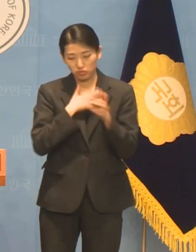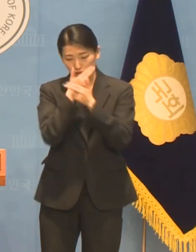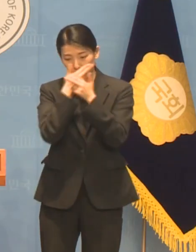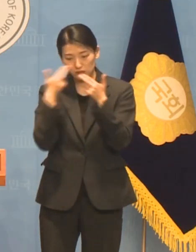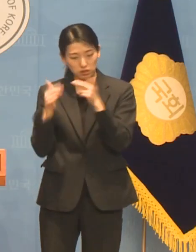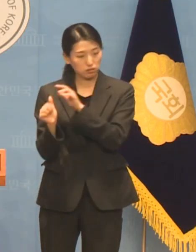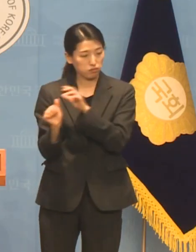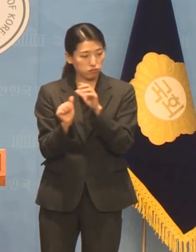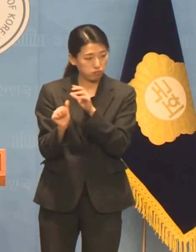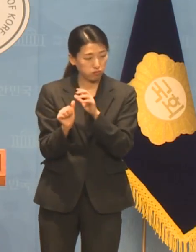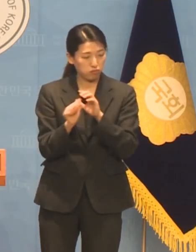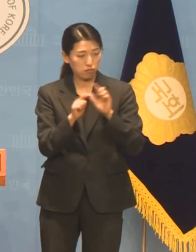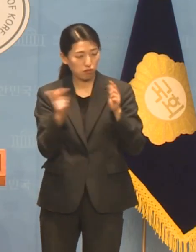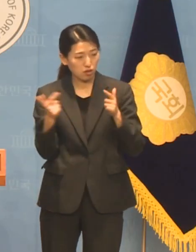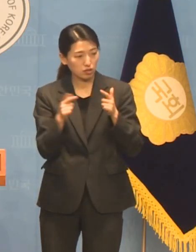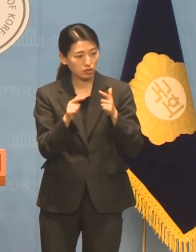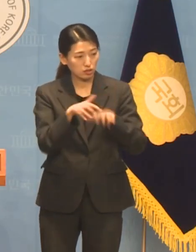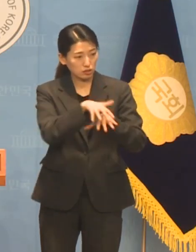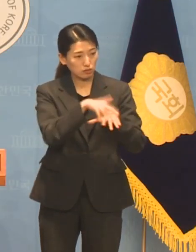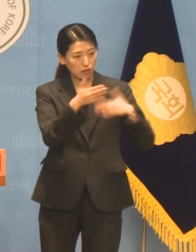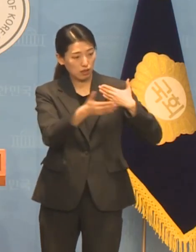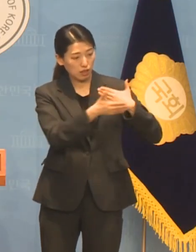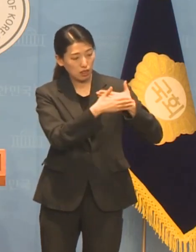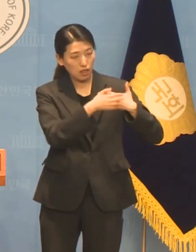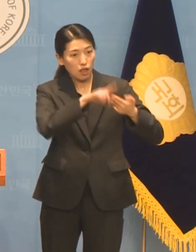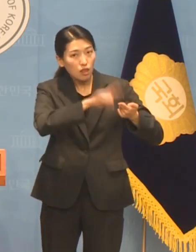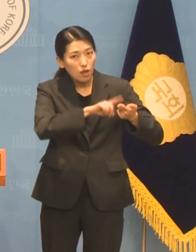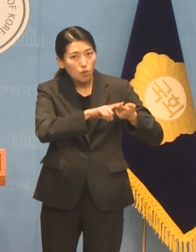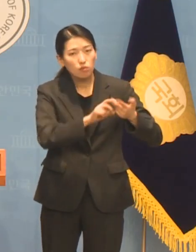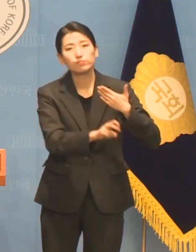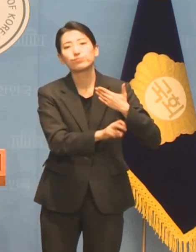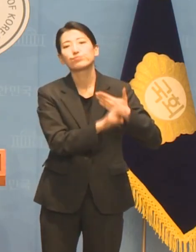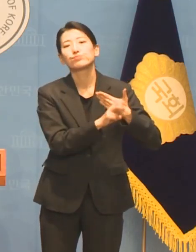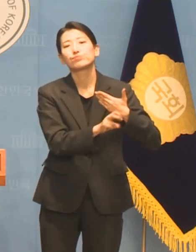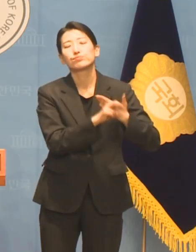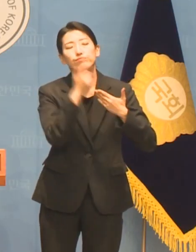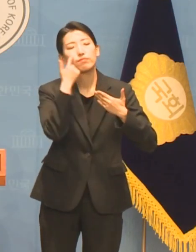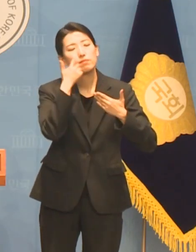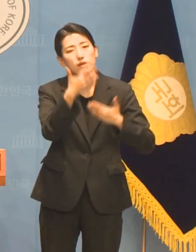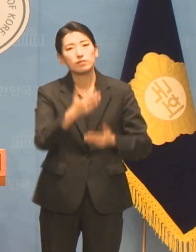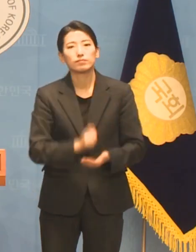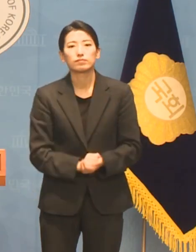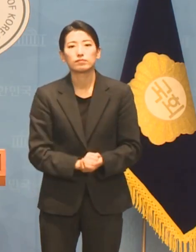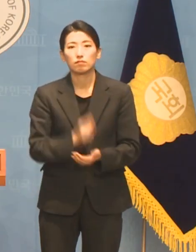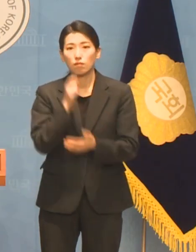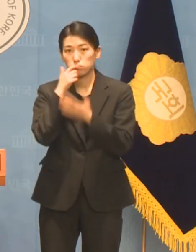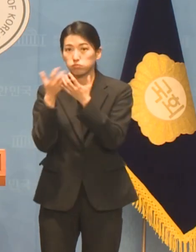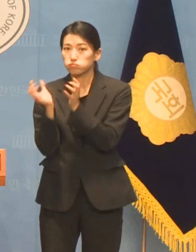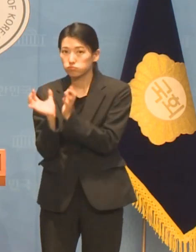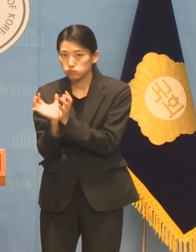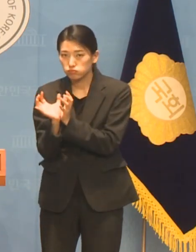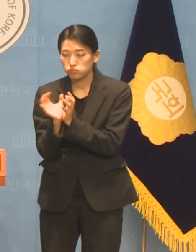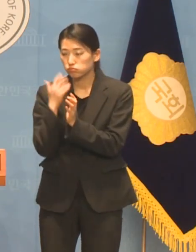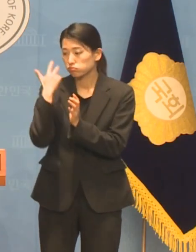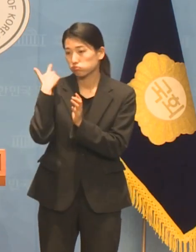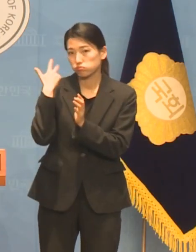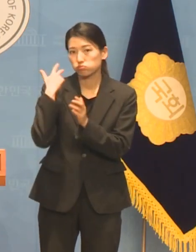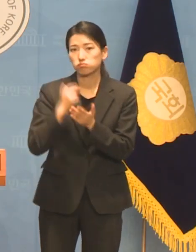현수막은 불법 현수막에 해당됩니다. 더불어민주당은 지난 금요일 공문을 통해 각